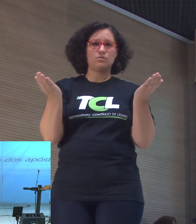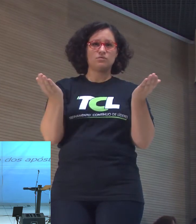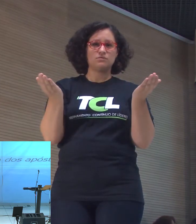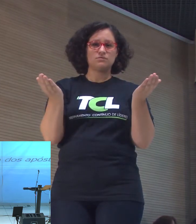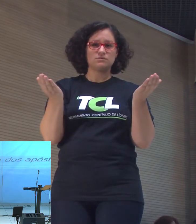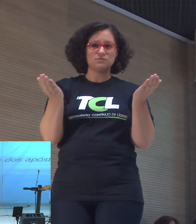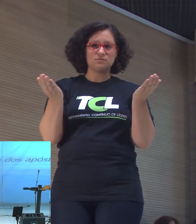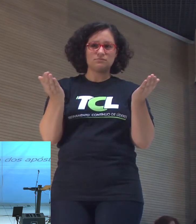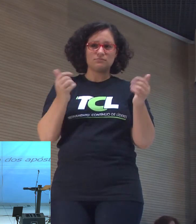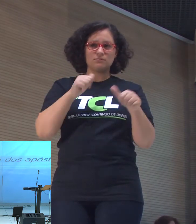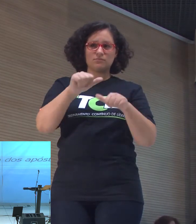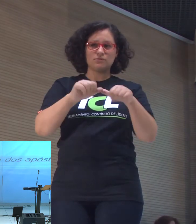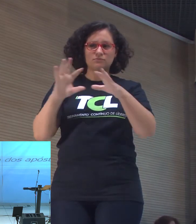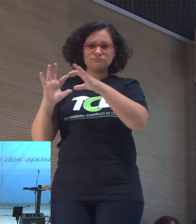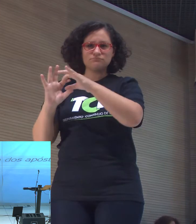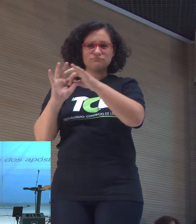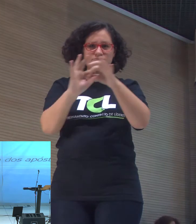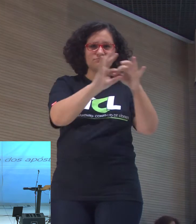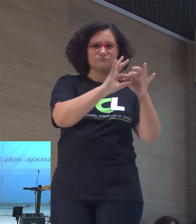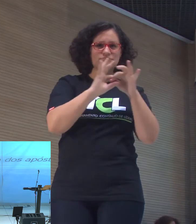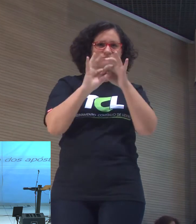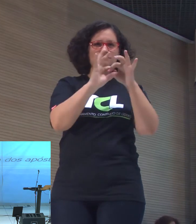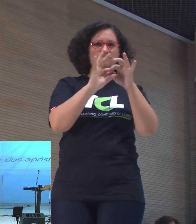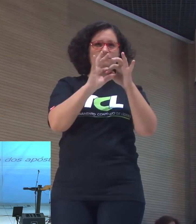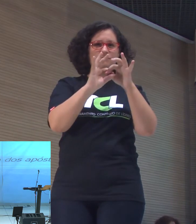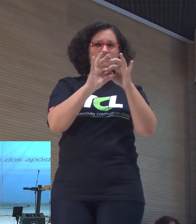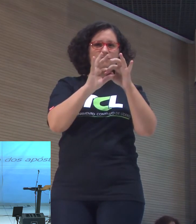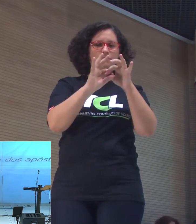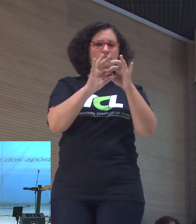unidade, que lhes trouxe resultados